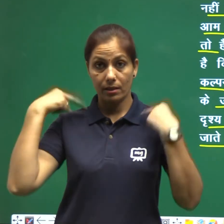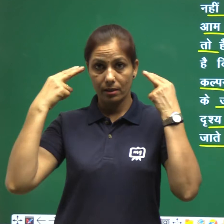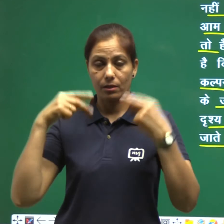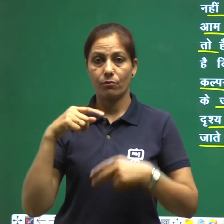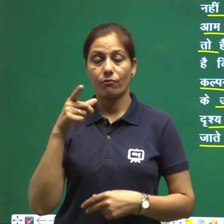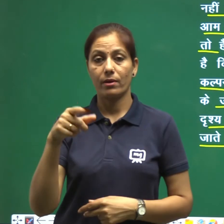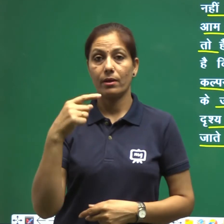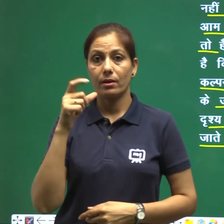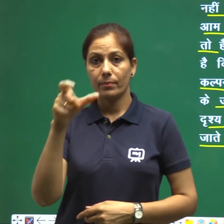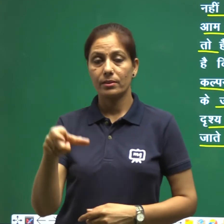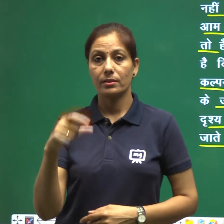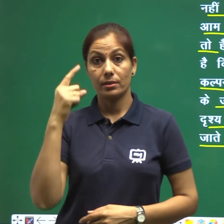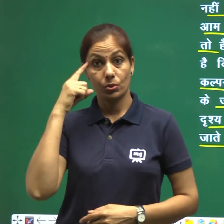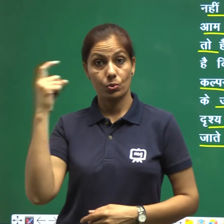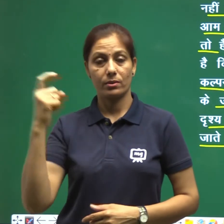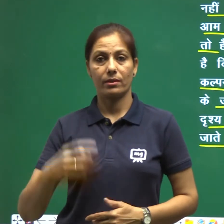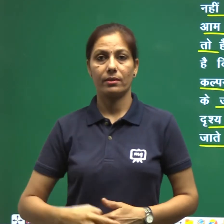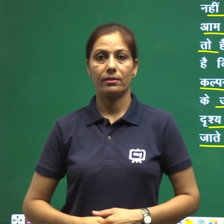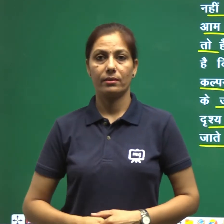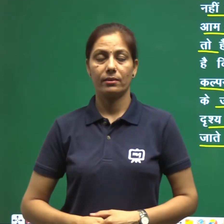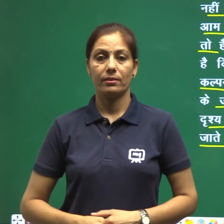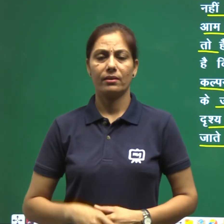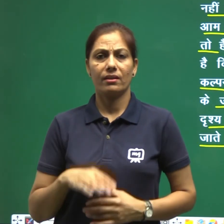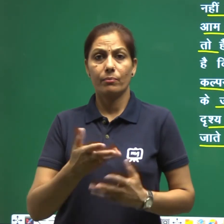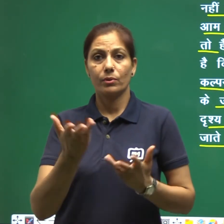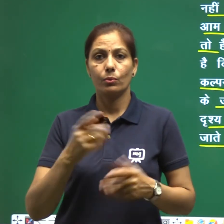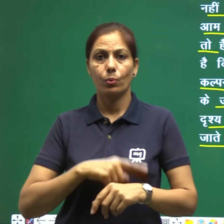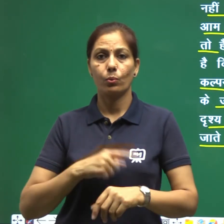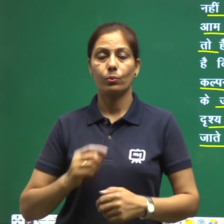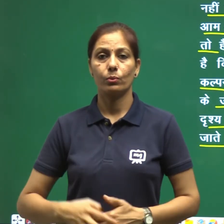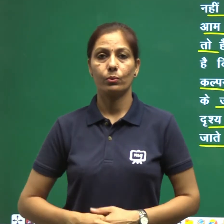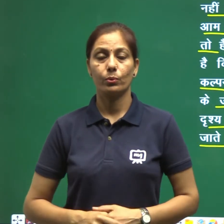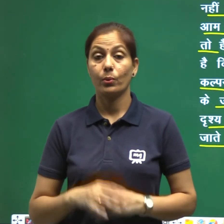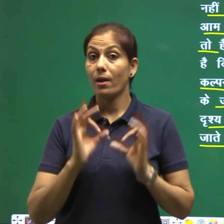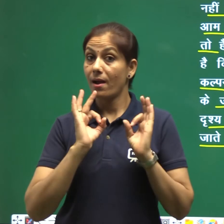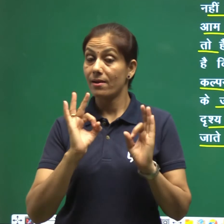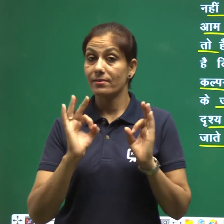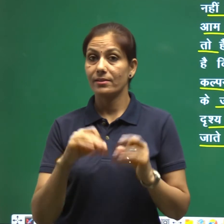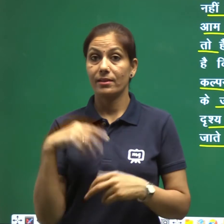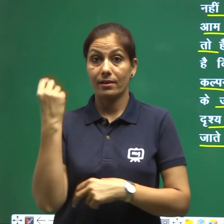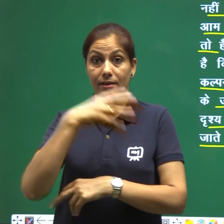वह यह सोचता है कि कभी तो अच्छे दिन आएंगे,